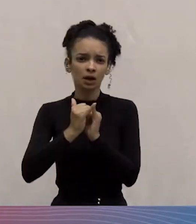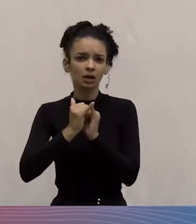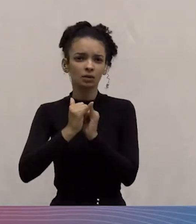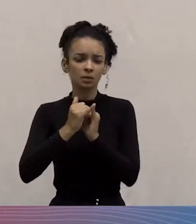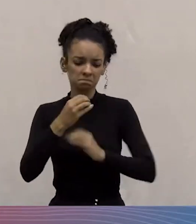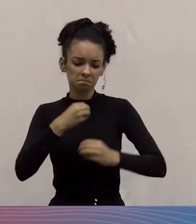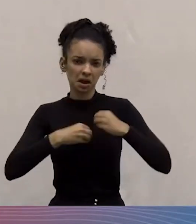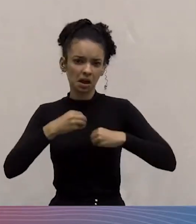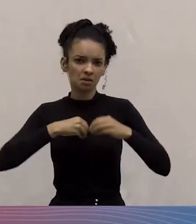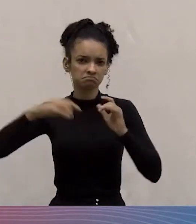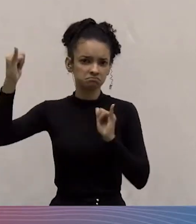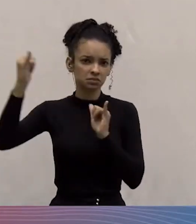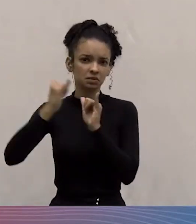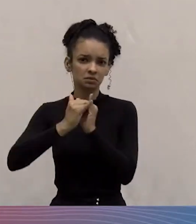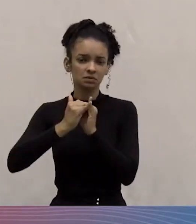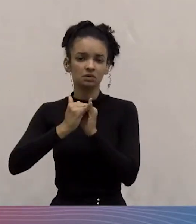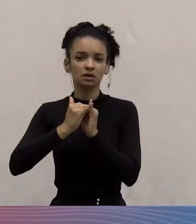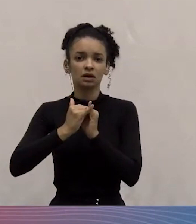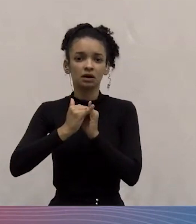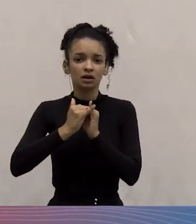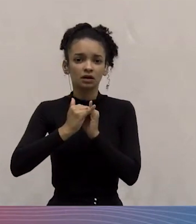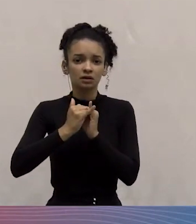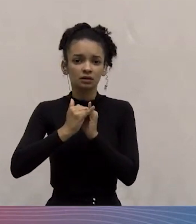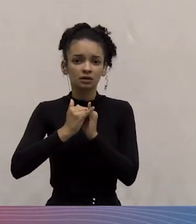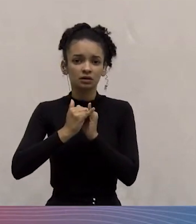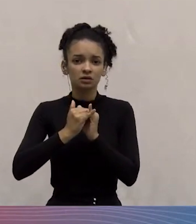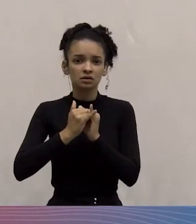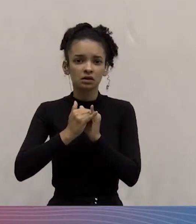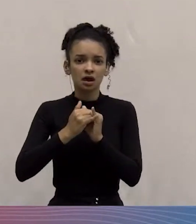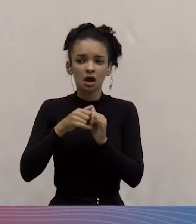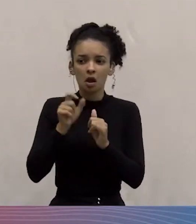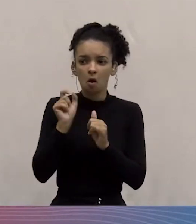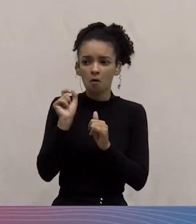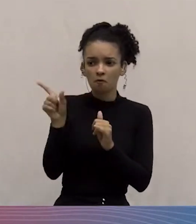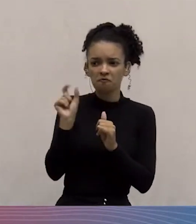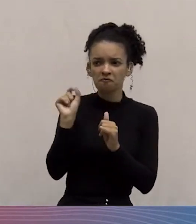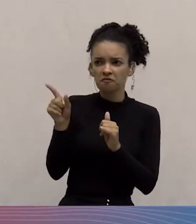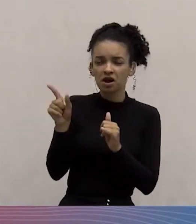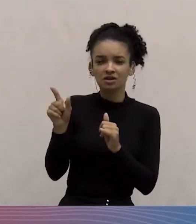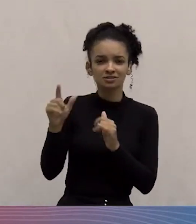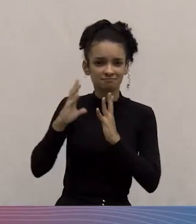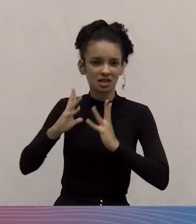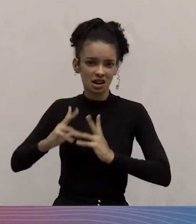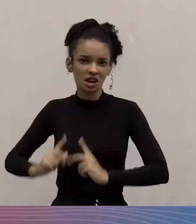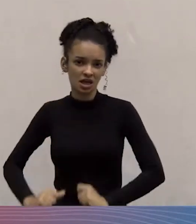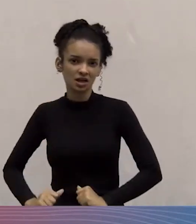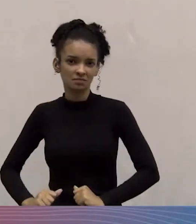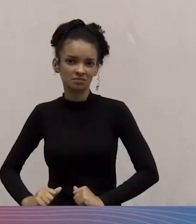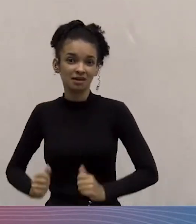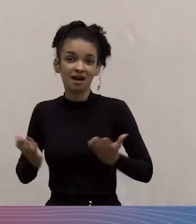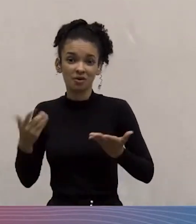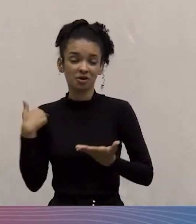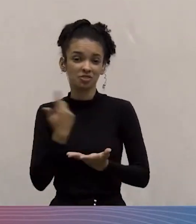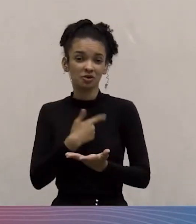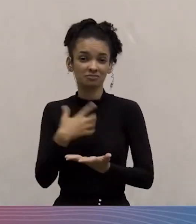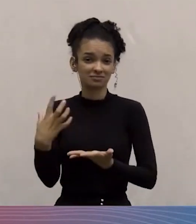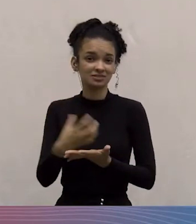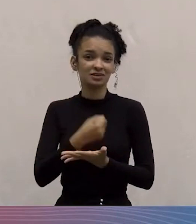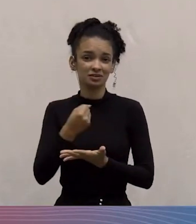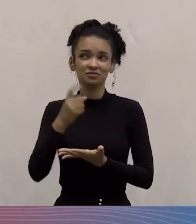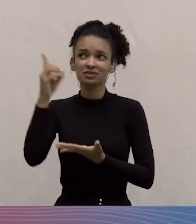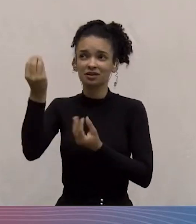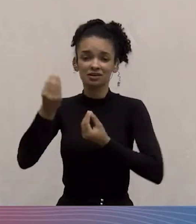pecados, nos tirássemos da ofensa, e pela graça somos salvos. Ele nos